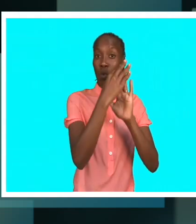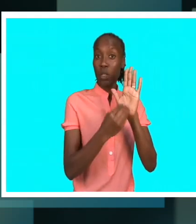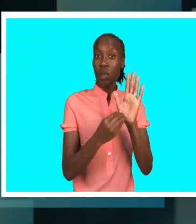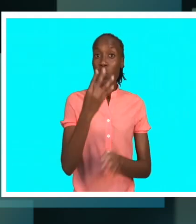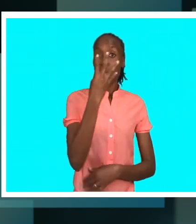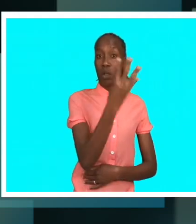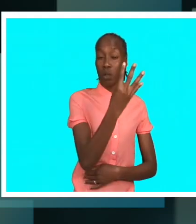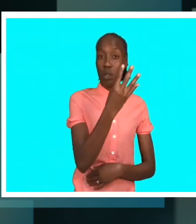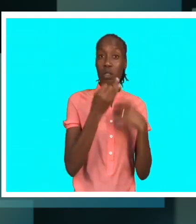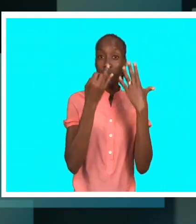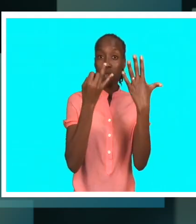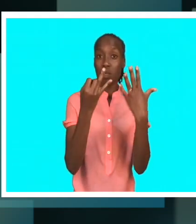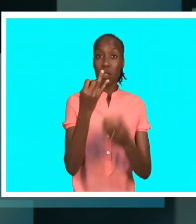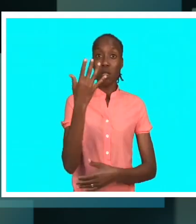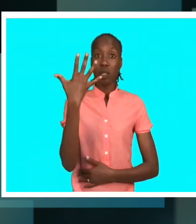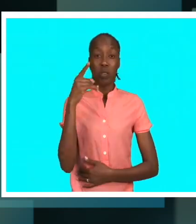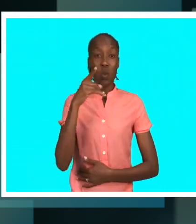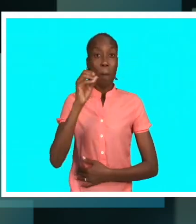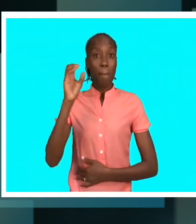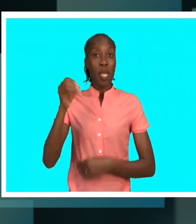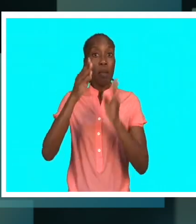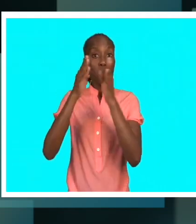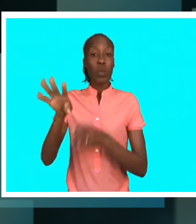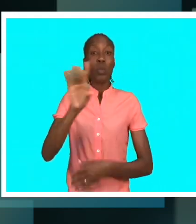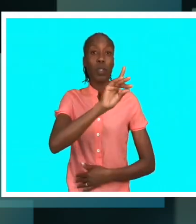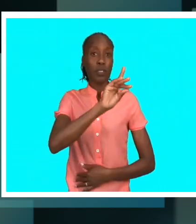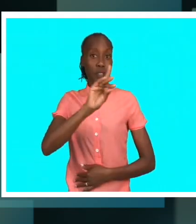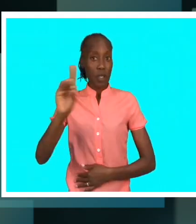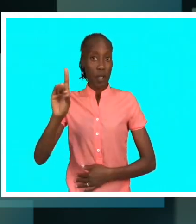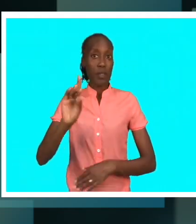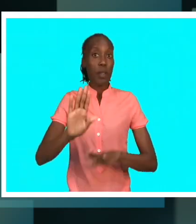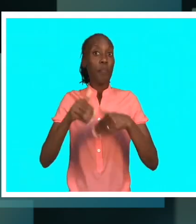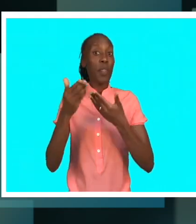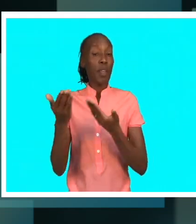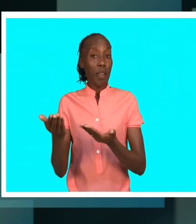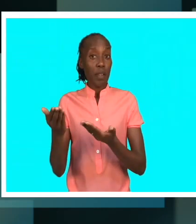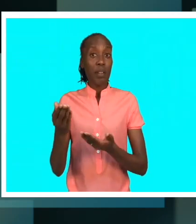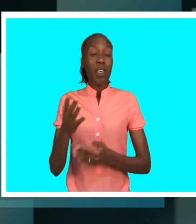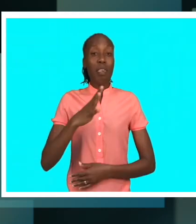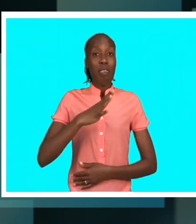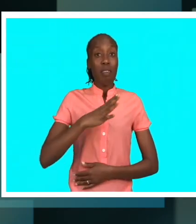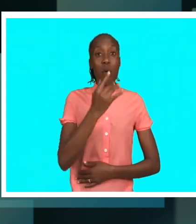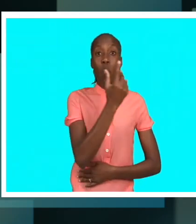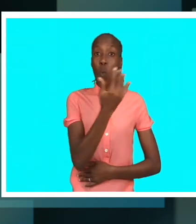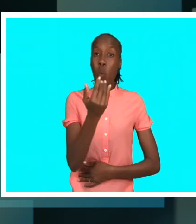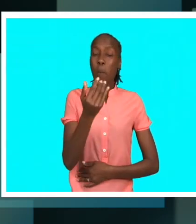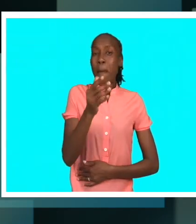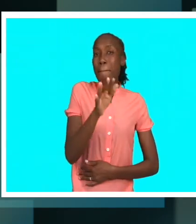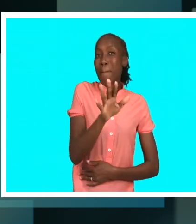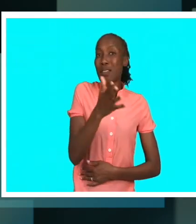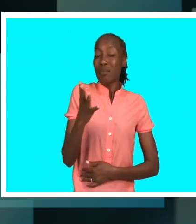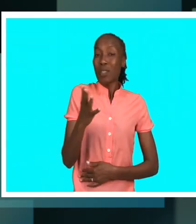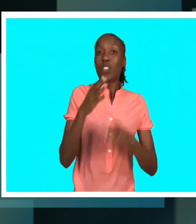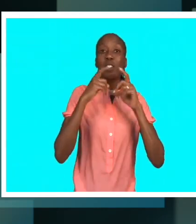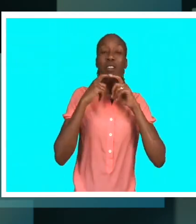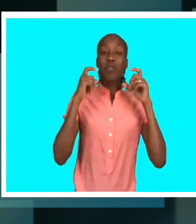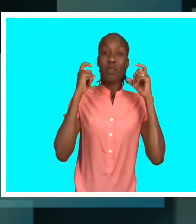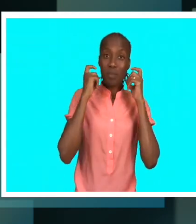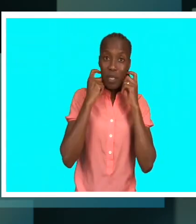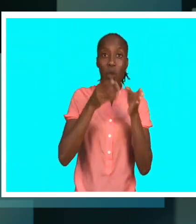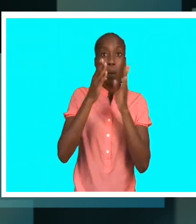cerca de 475 mil pessoas com deficiência. Este é um número aproximado de